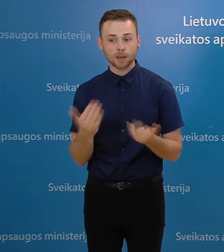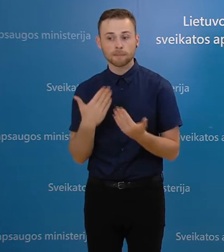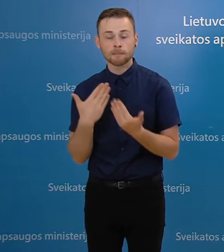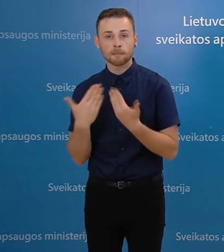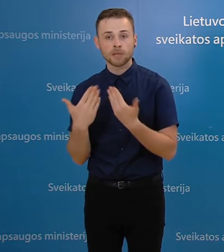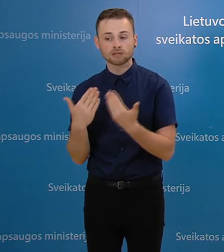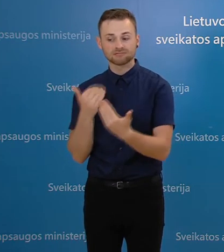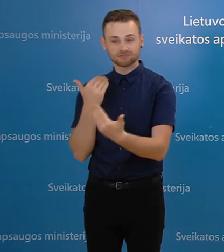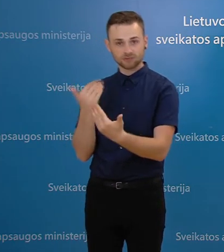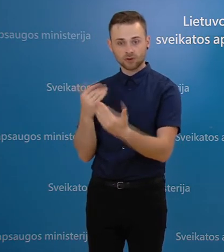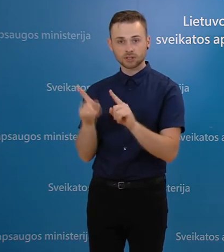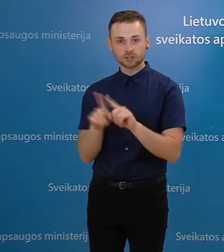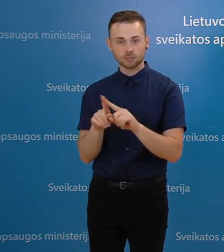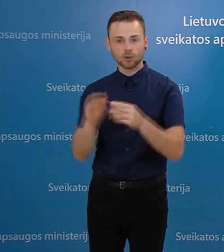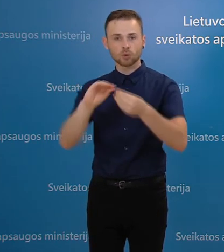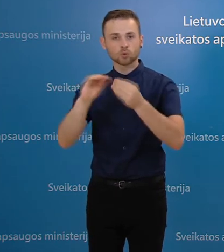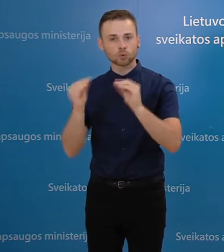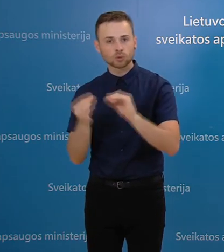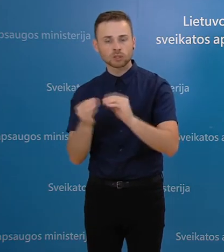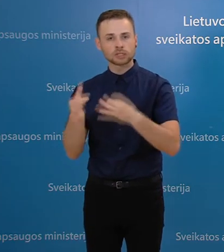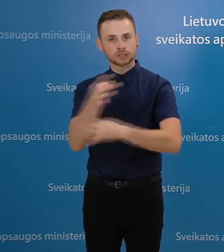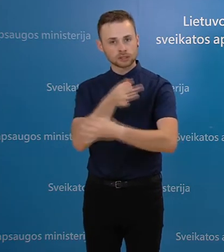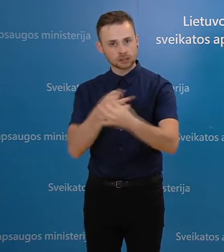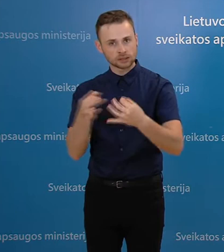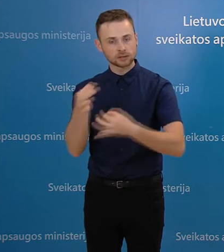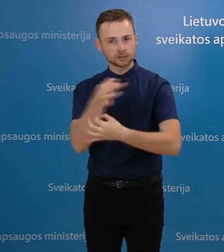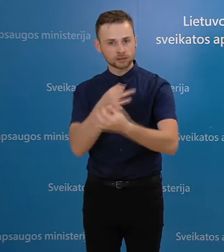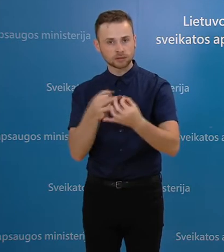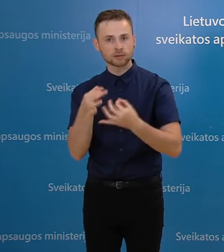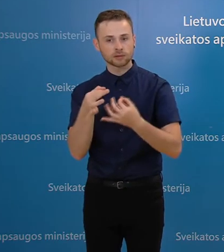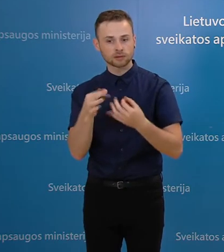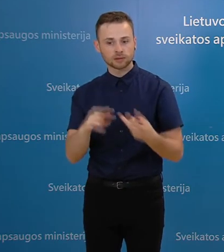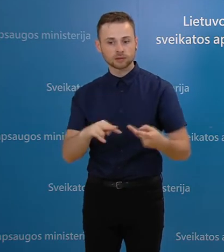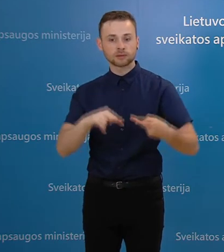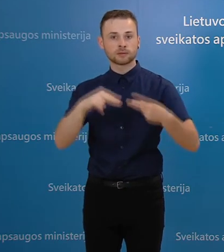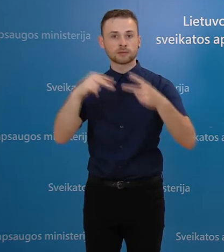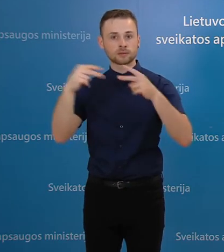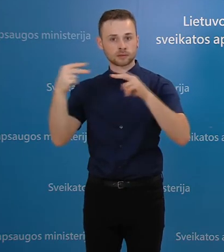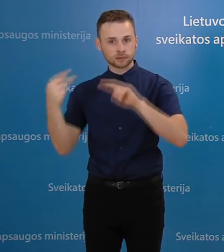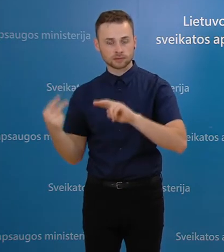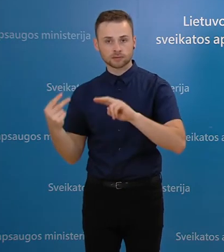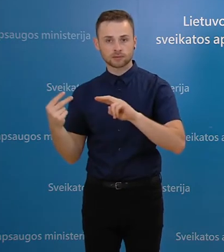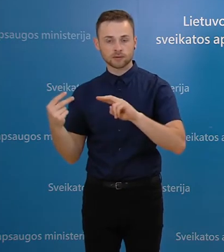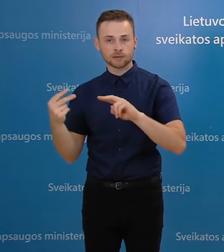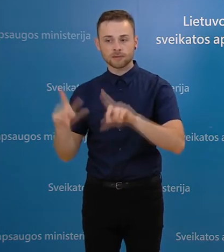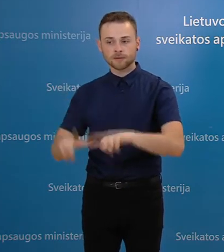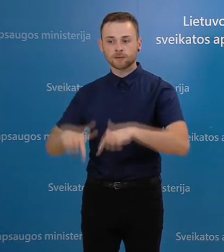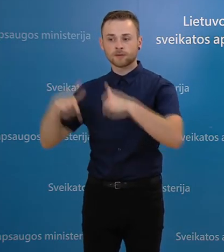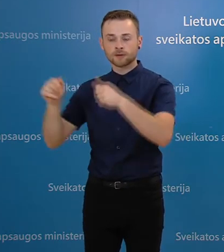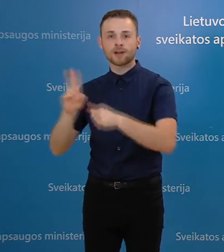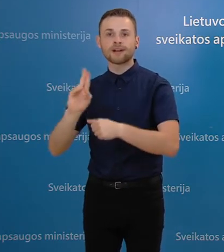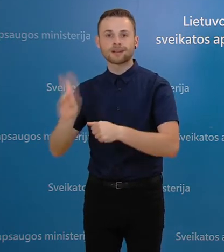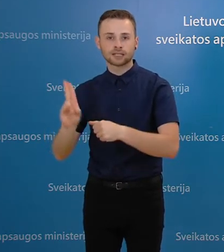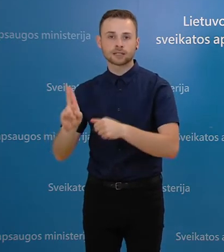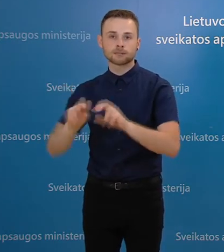bendravimas ir detalesnis derinimas turėjo pereiti į ekspertų specialistų lygį, ir jeigu kils